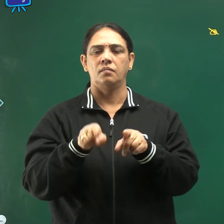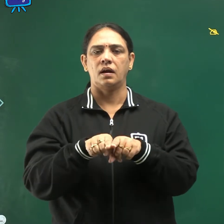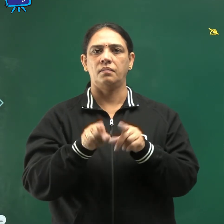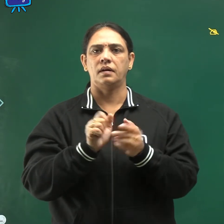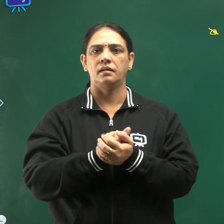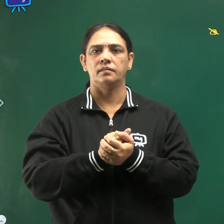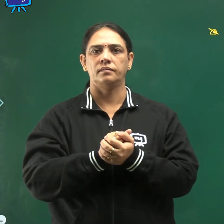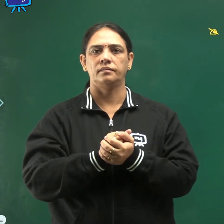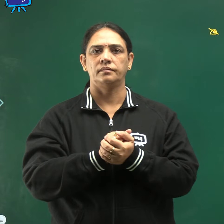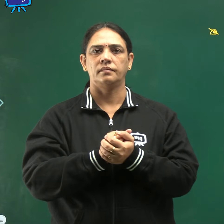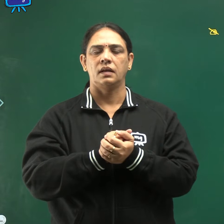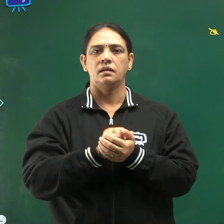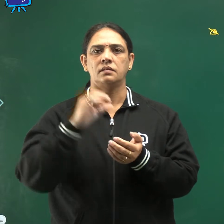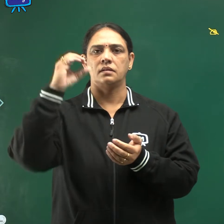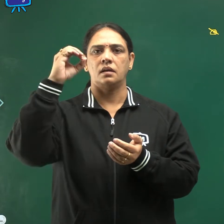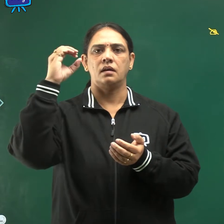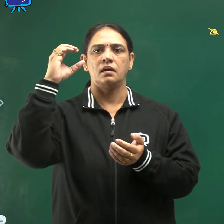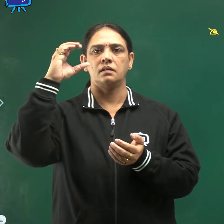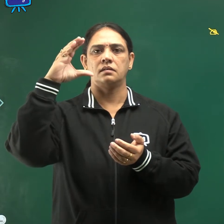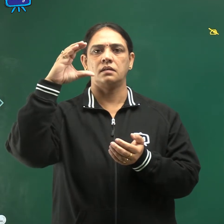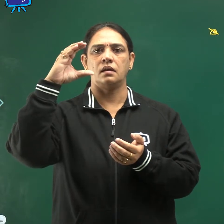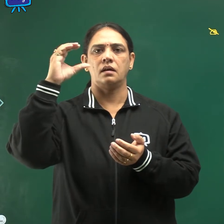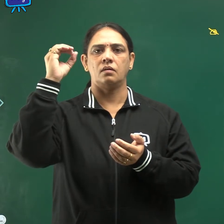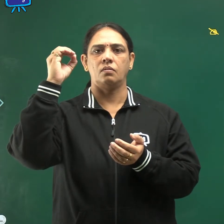बराबर कॉट थीटा,